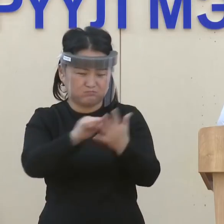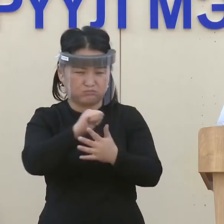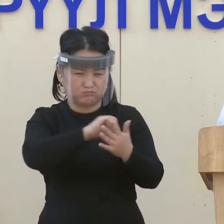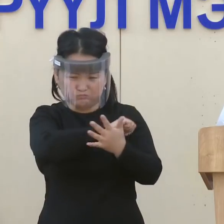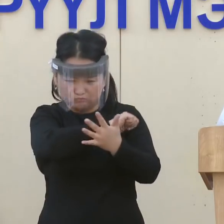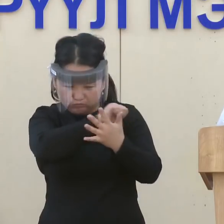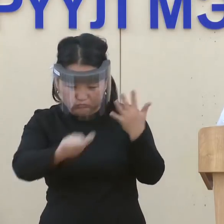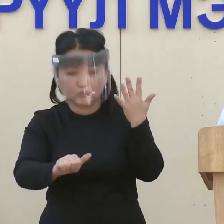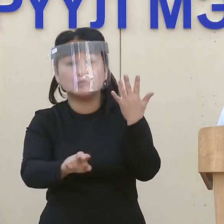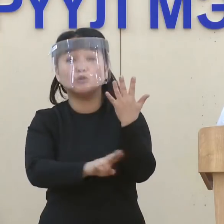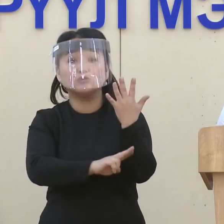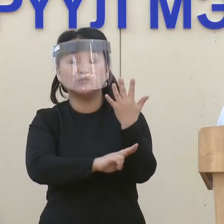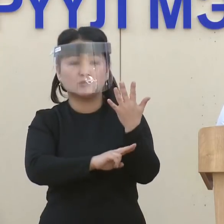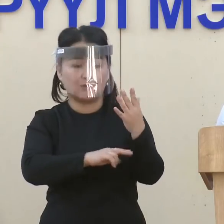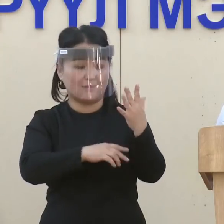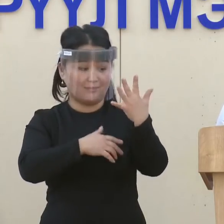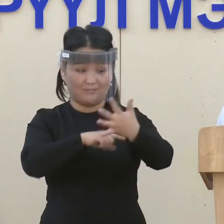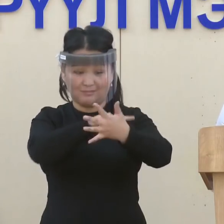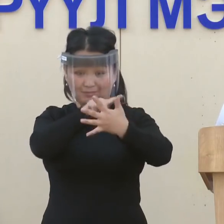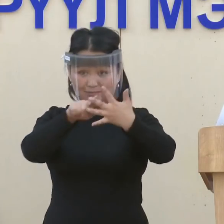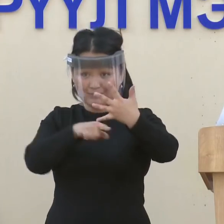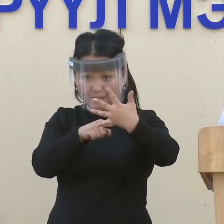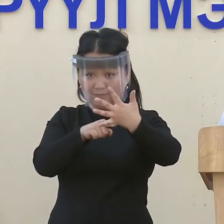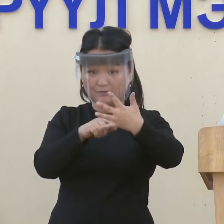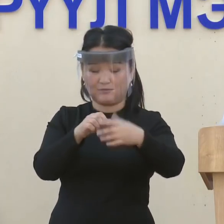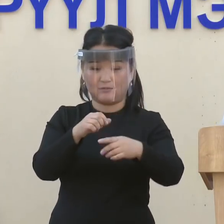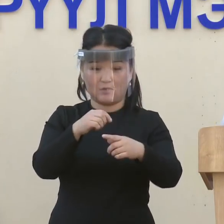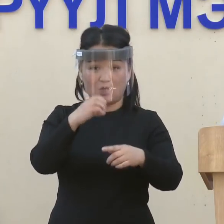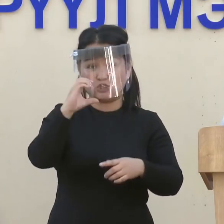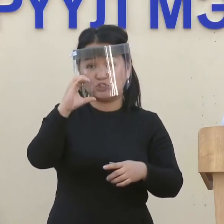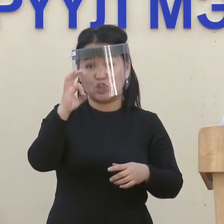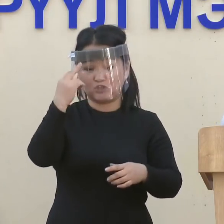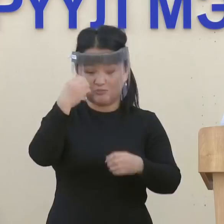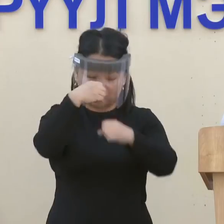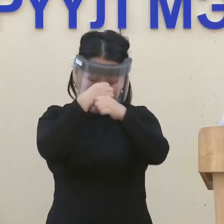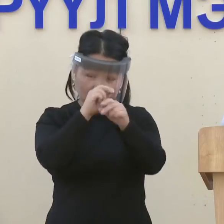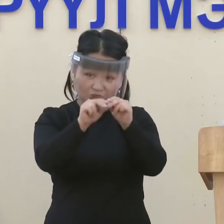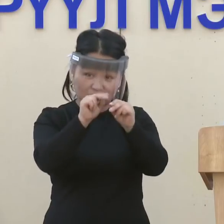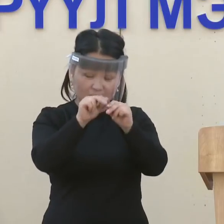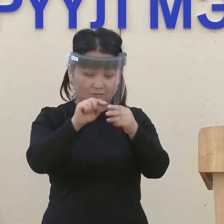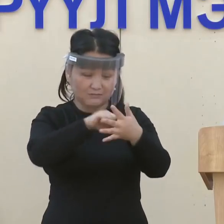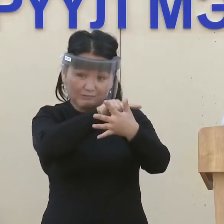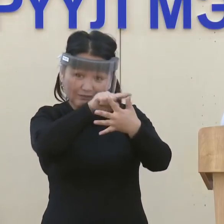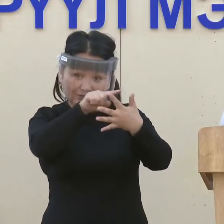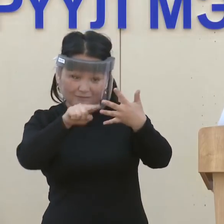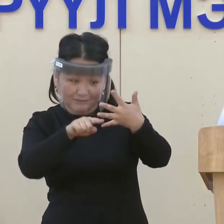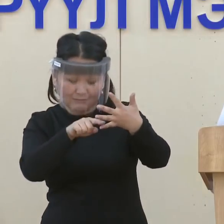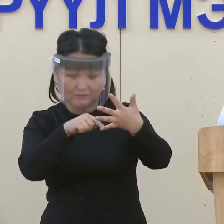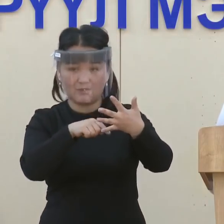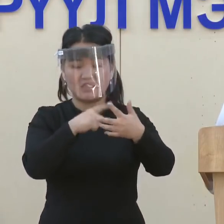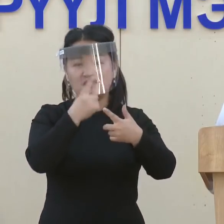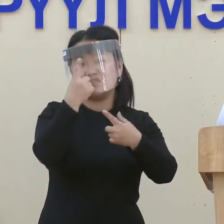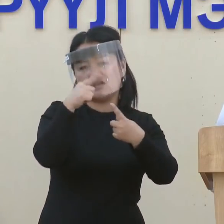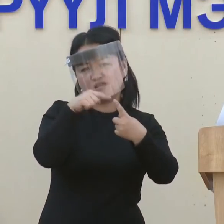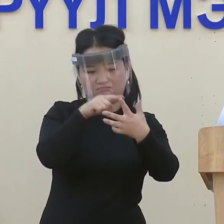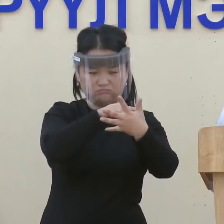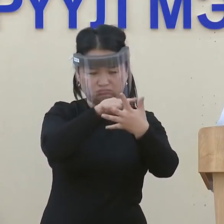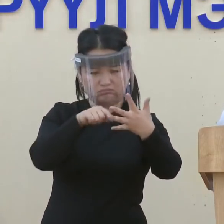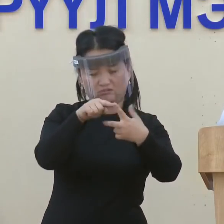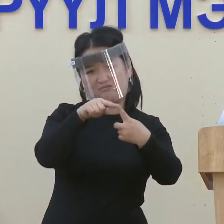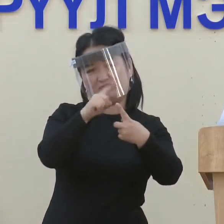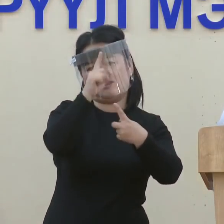хийж байгаа. Одоо ганцхан сорьцонд нь нэмэх буюу коронавирус илрээд байгаа учраас бид нар мэд удахгүй одоо Франц иргэн